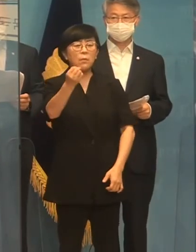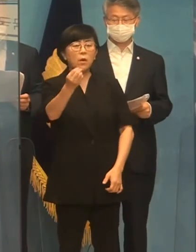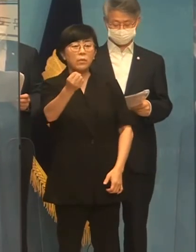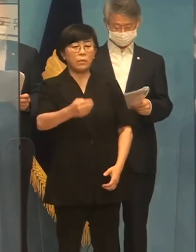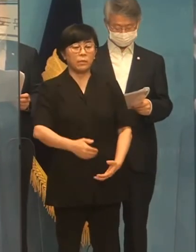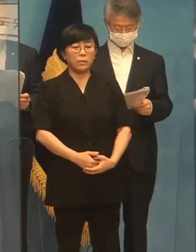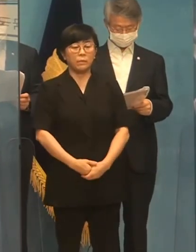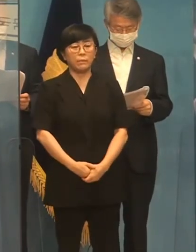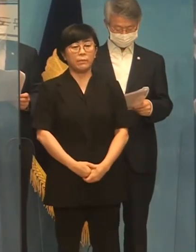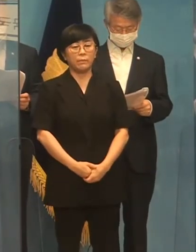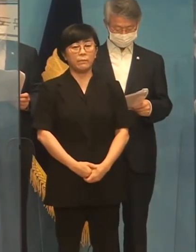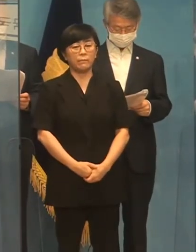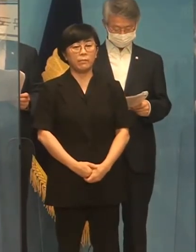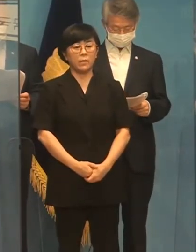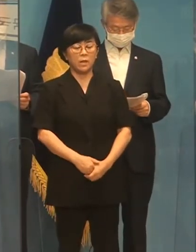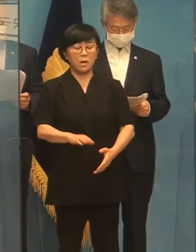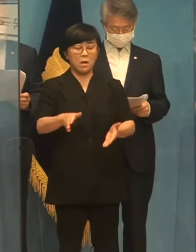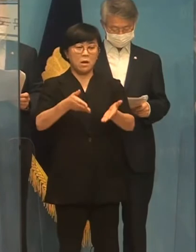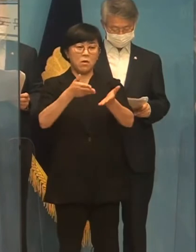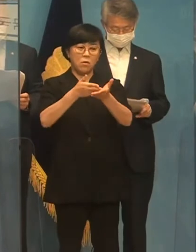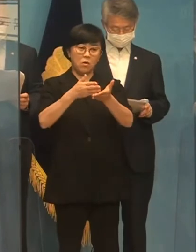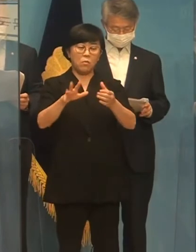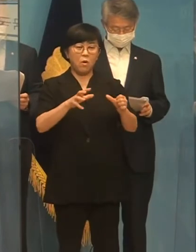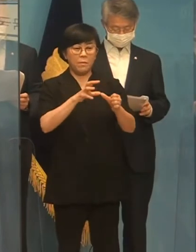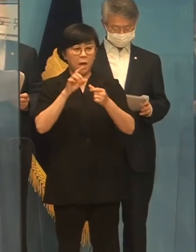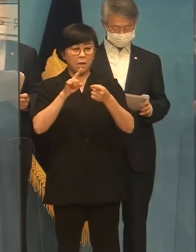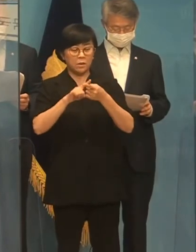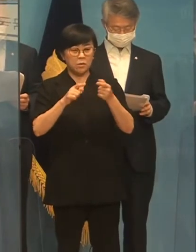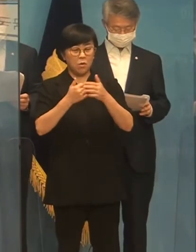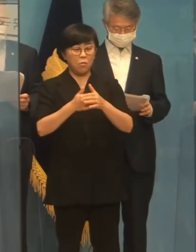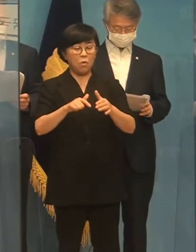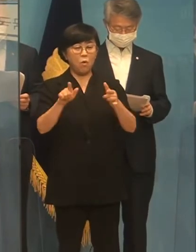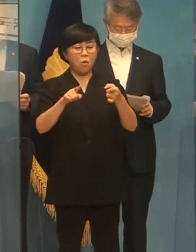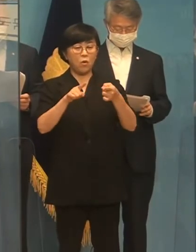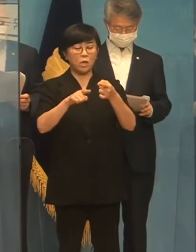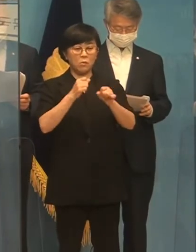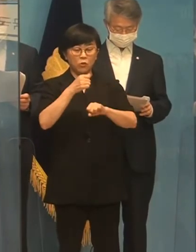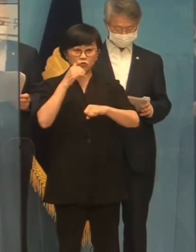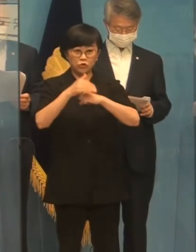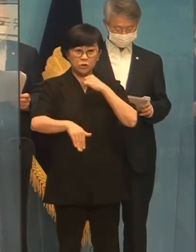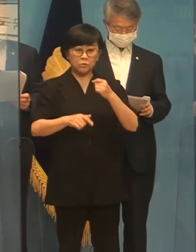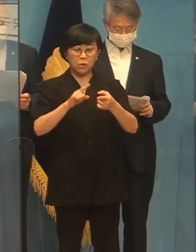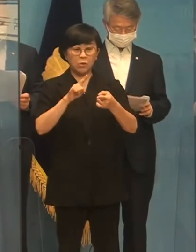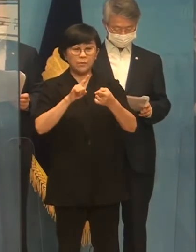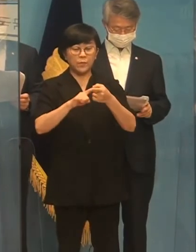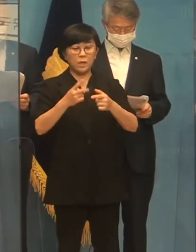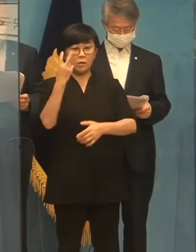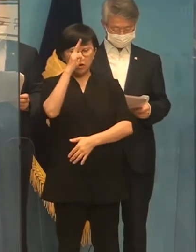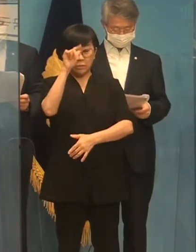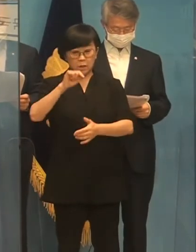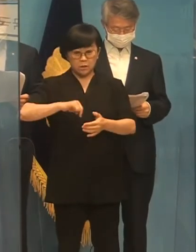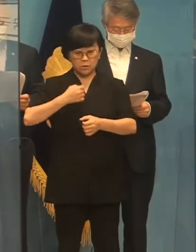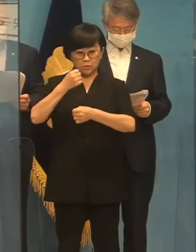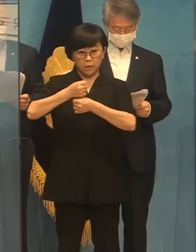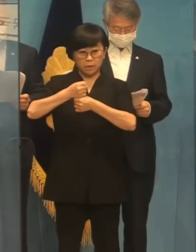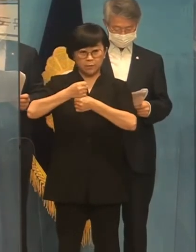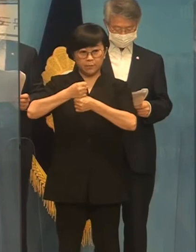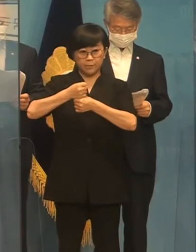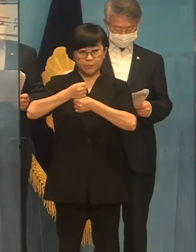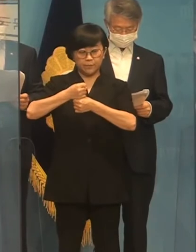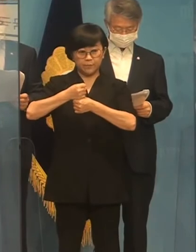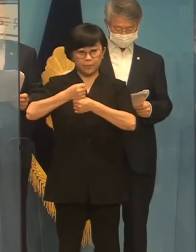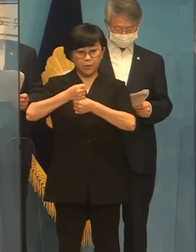있었습니까? 언론 플레이를 통해 공소장 일본주의를 흉해화하고 검찰 스스로 만들어낸